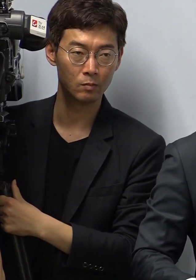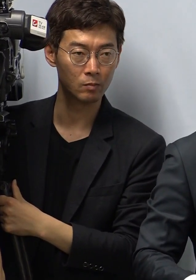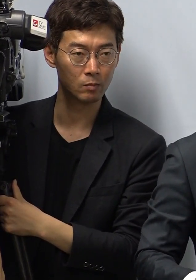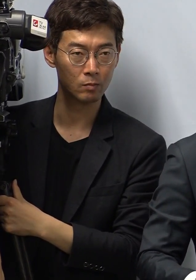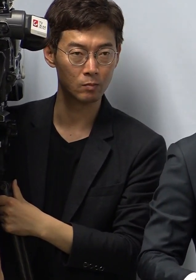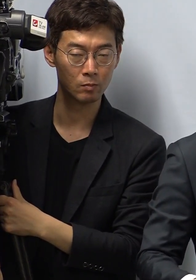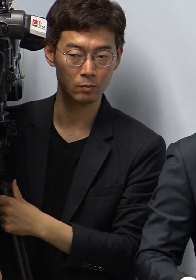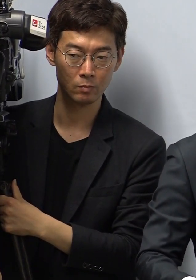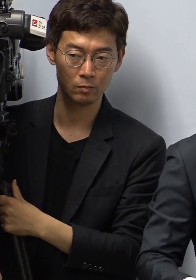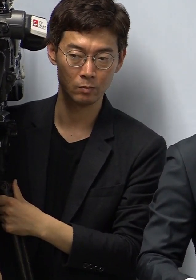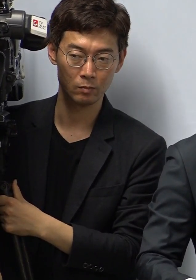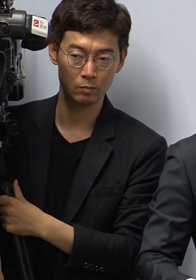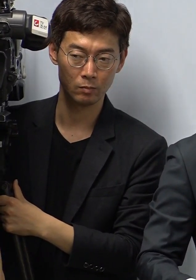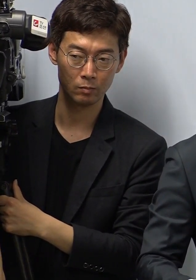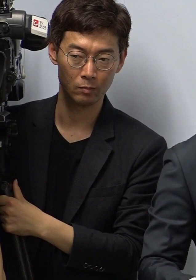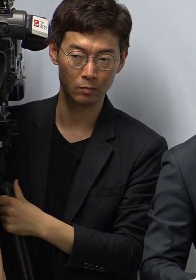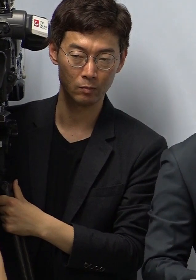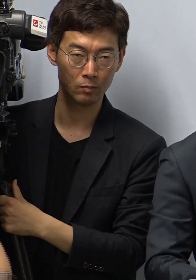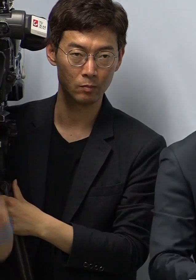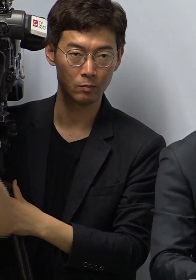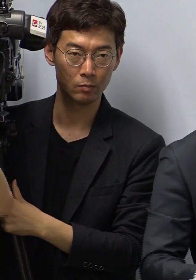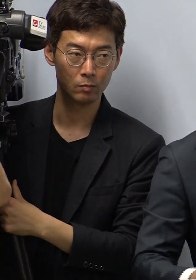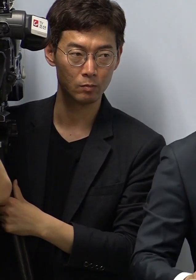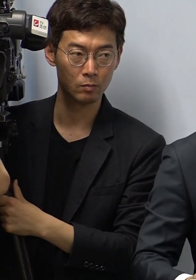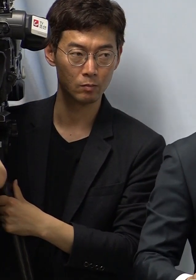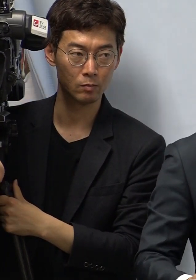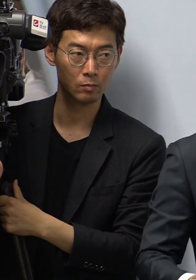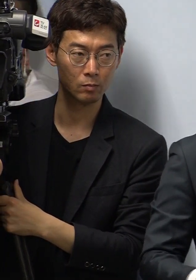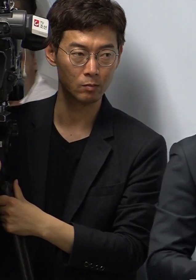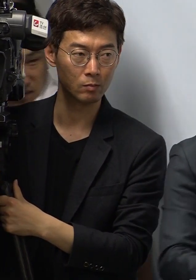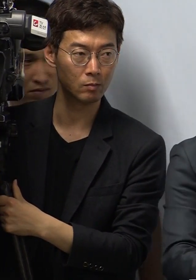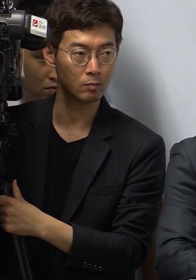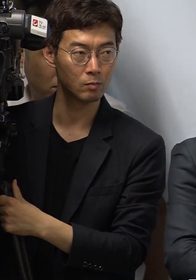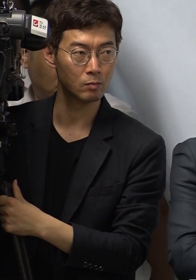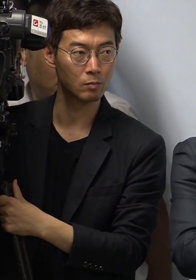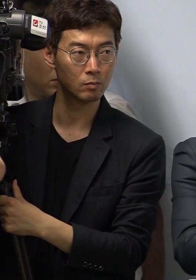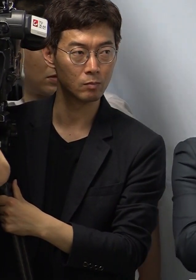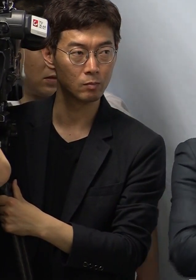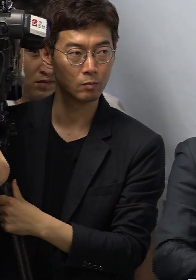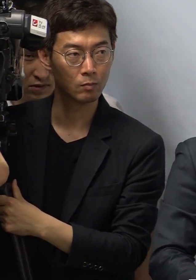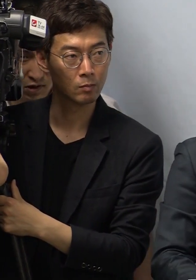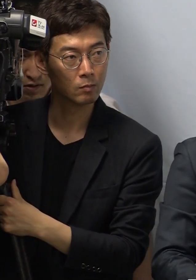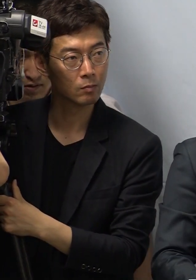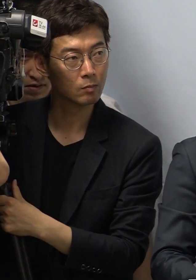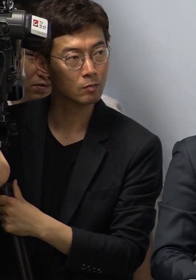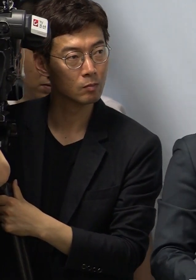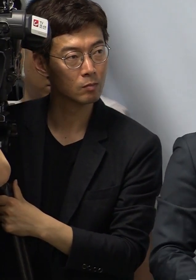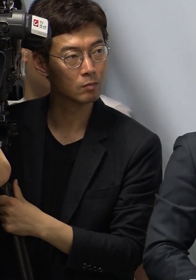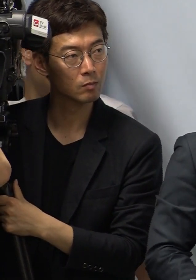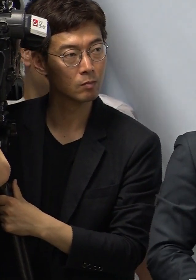함성을 부탁드리겠습니다. 제일 먼저 소개했을 분을 소개하겠습니다.